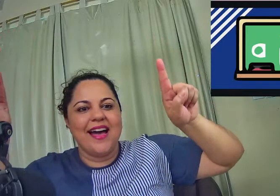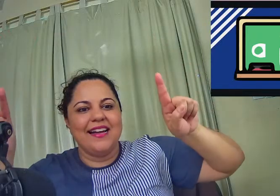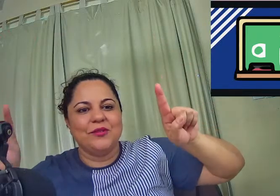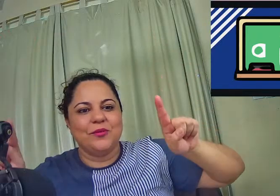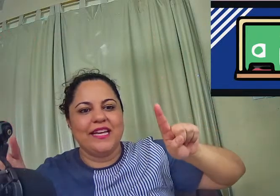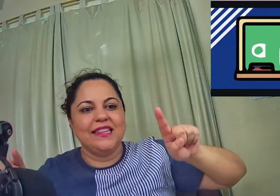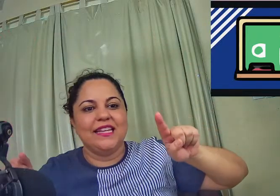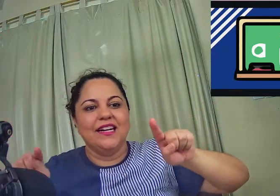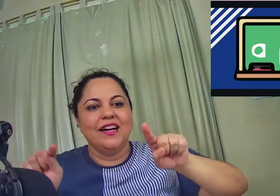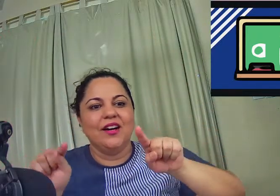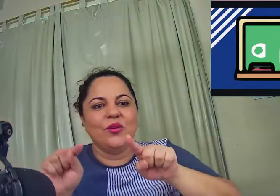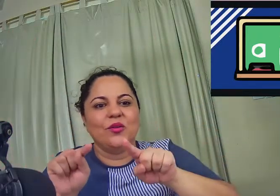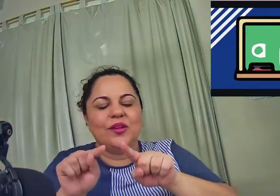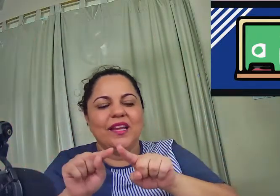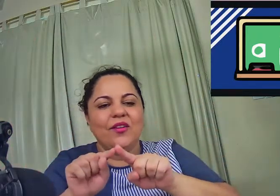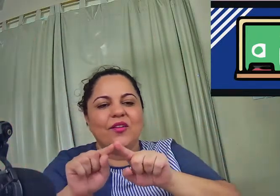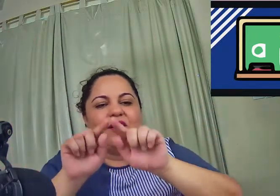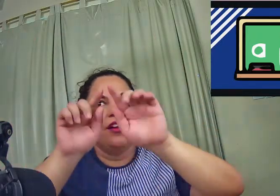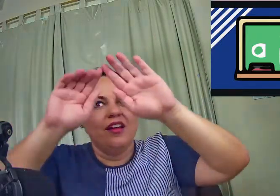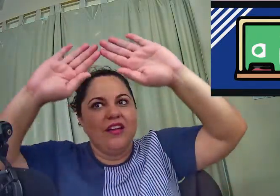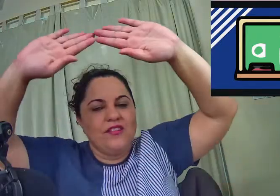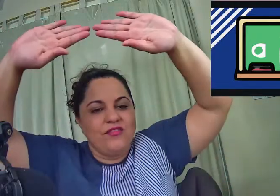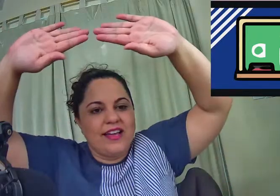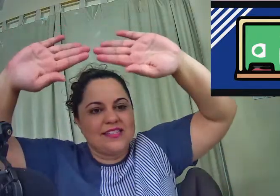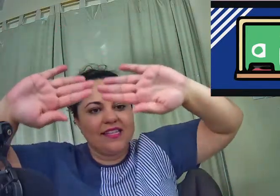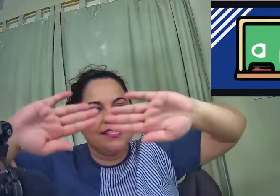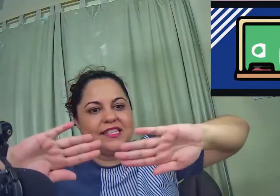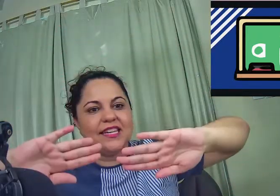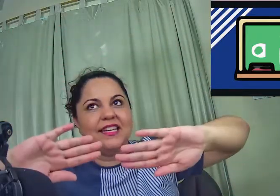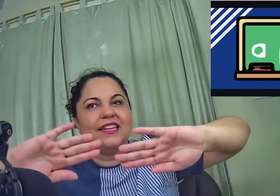um retângulo, né? Ó, faz assim,